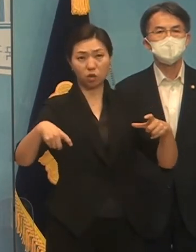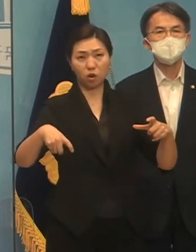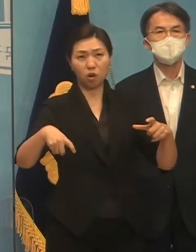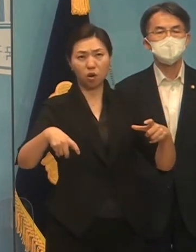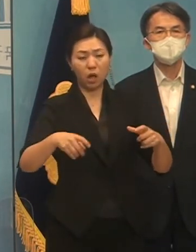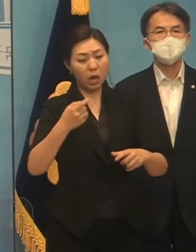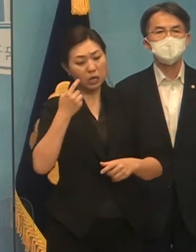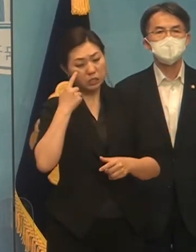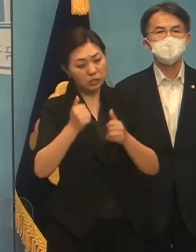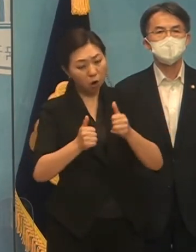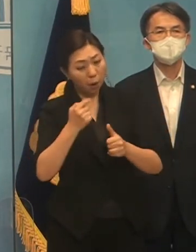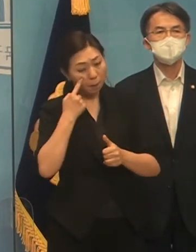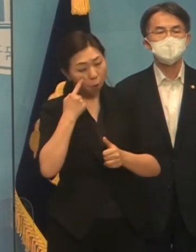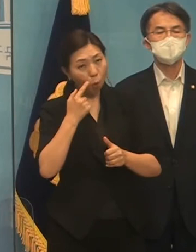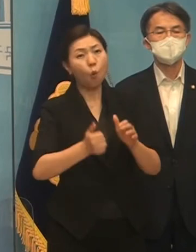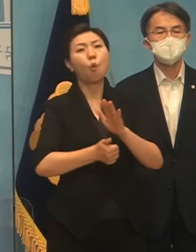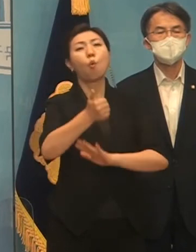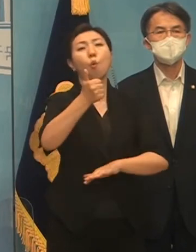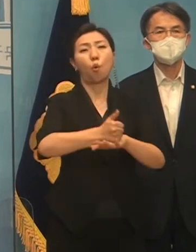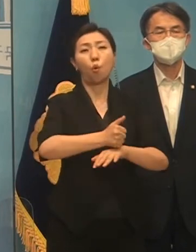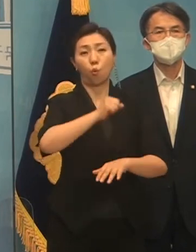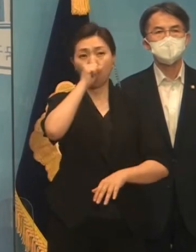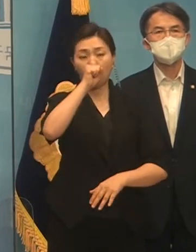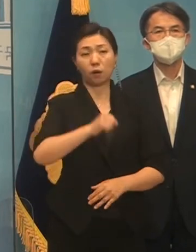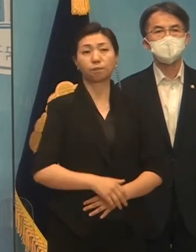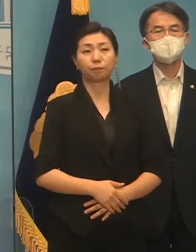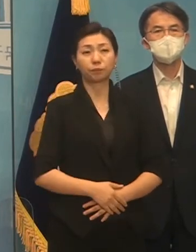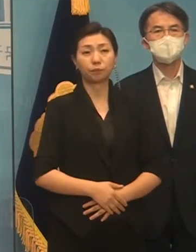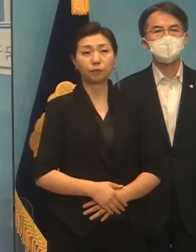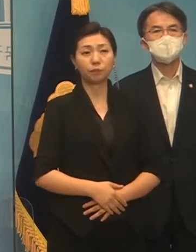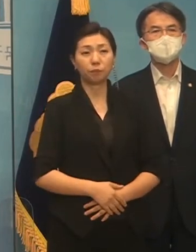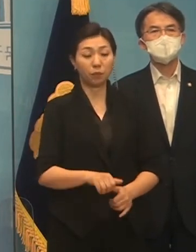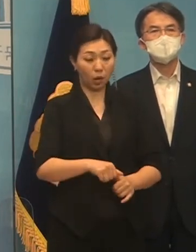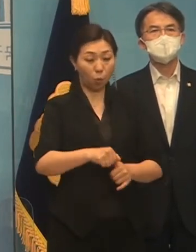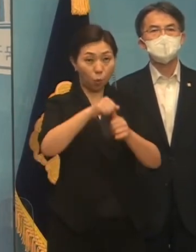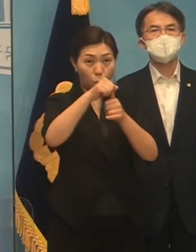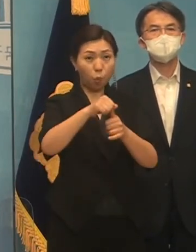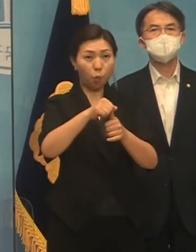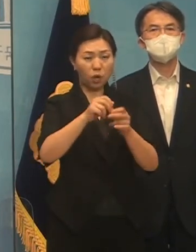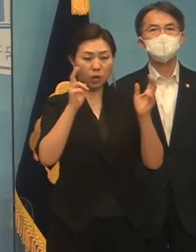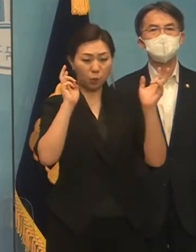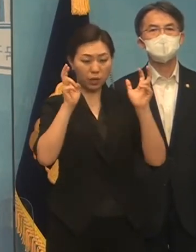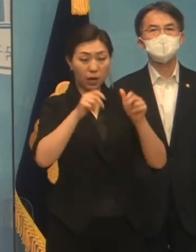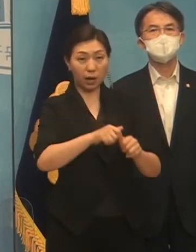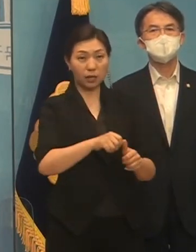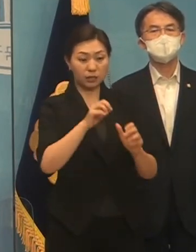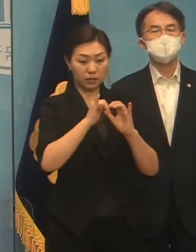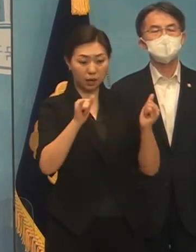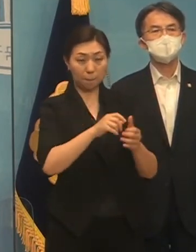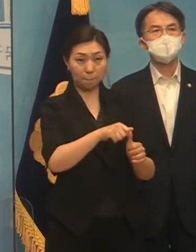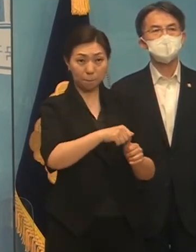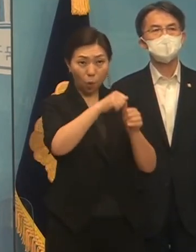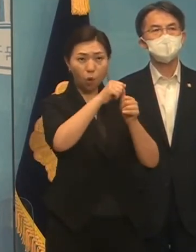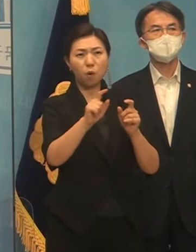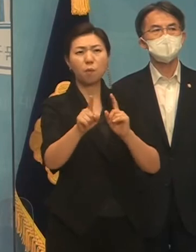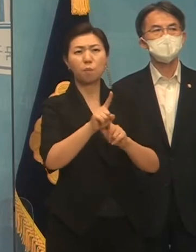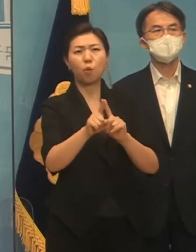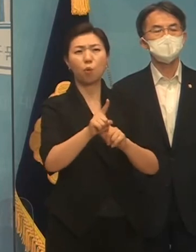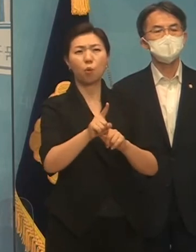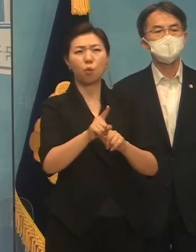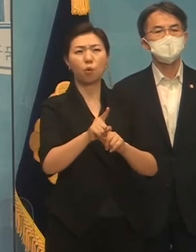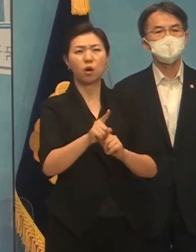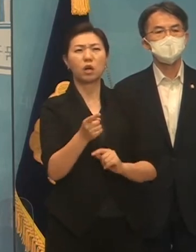있습니다. 고용이 빈부격차를 해결하는 유일한 길입니다. 복지나